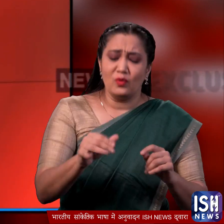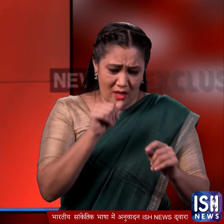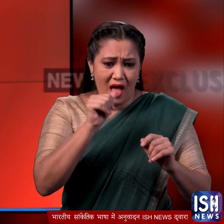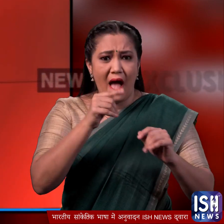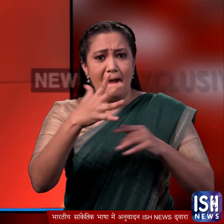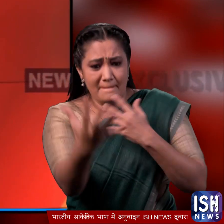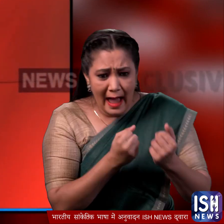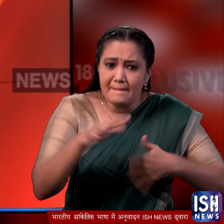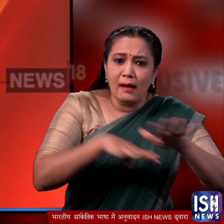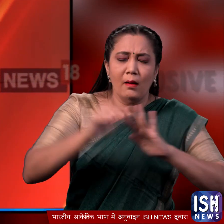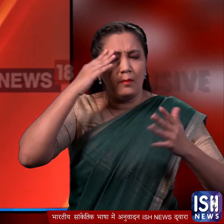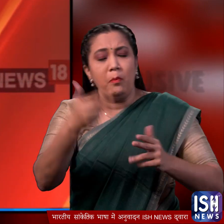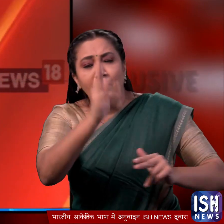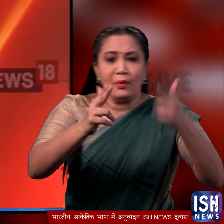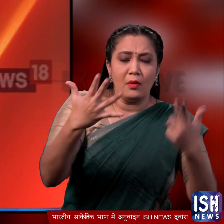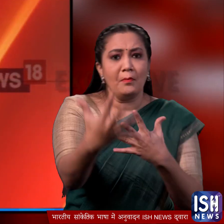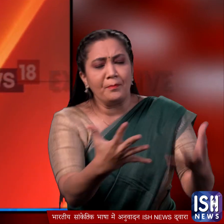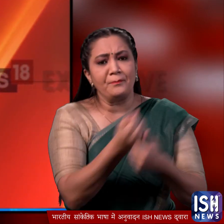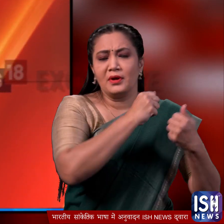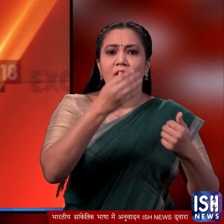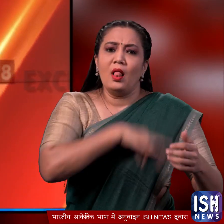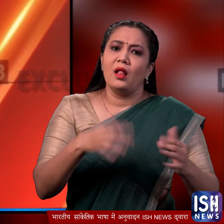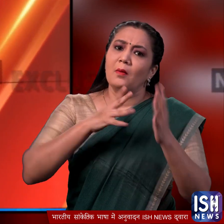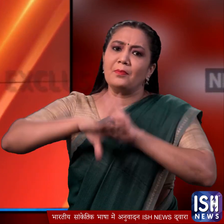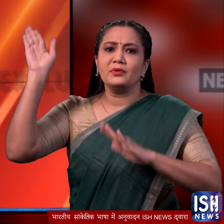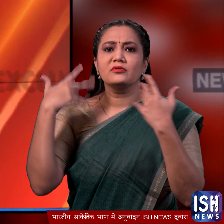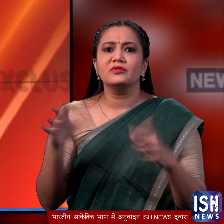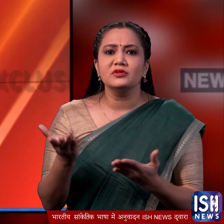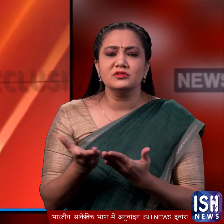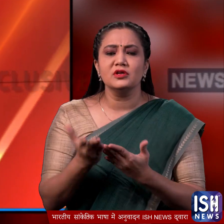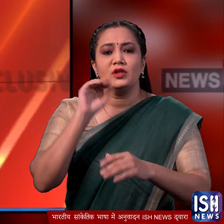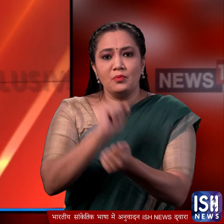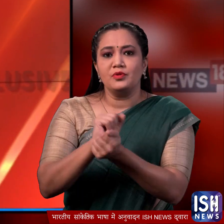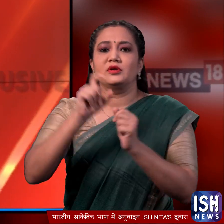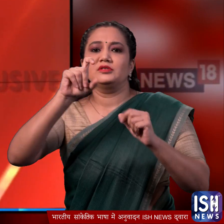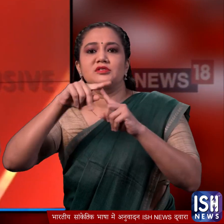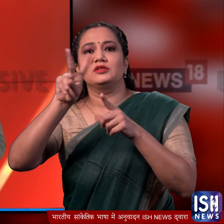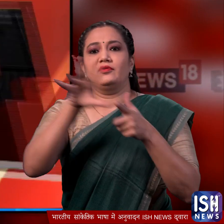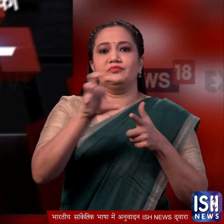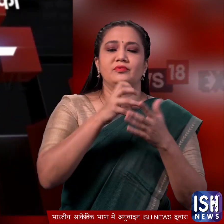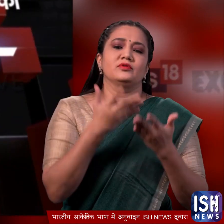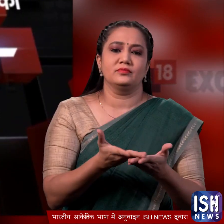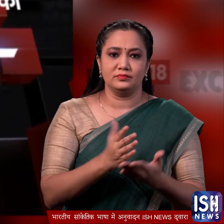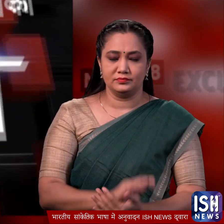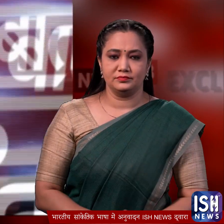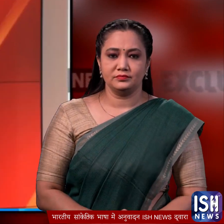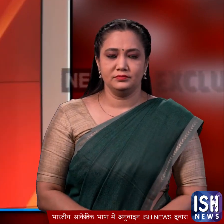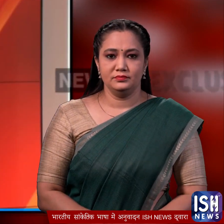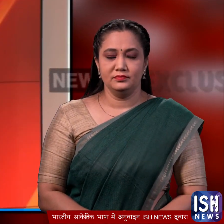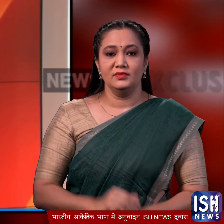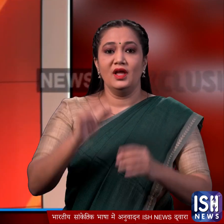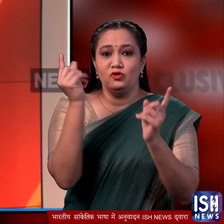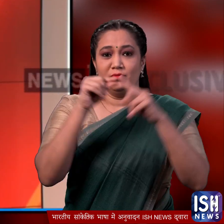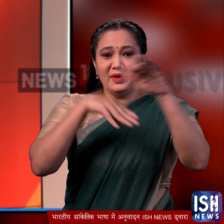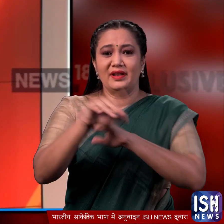थे और लूट के बाद फायरिंग करते हुए फरार हो गए, जिनकी पहचान करने के लिए पुलिस अब सीसीटीवी फुटेज खंगाल रही। यूपी के लखीमपुर कांड